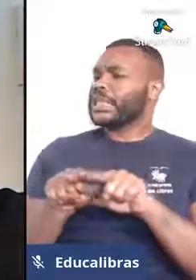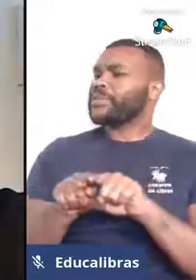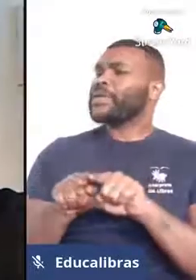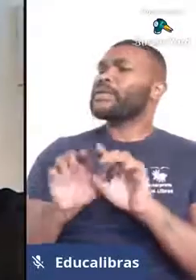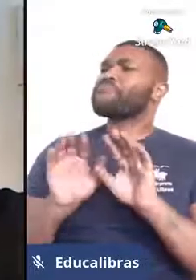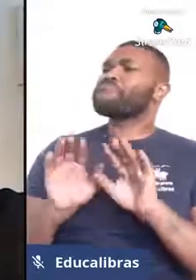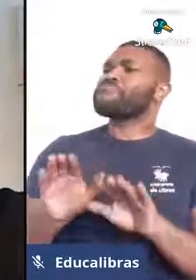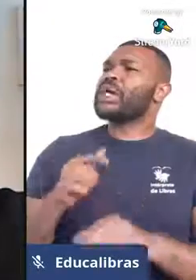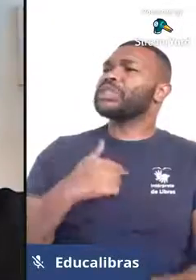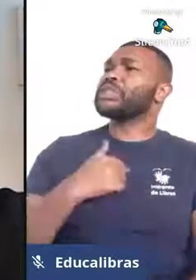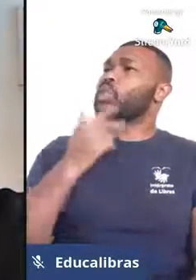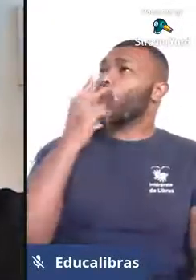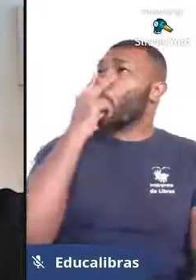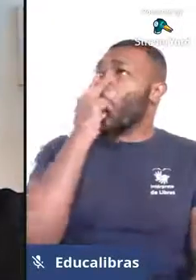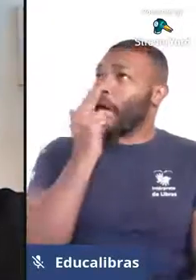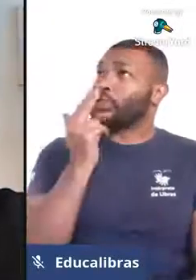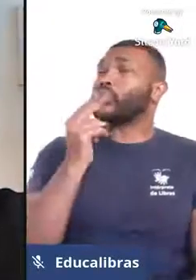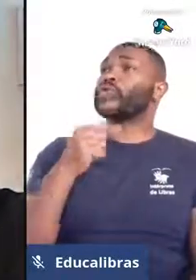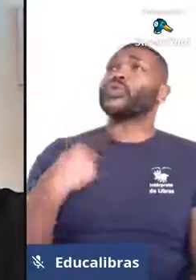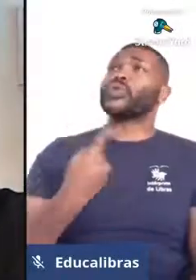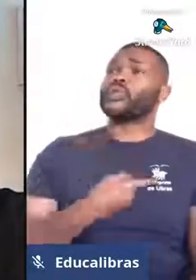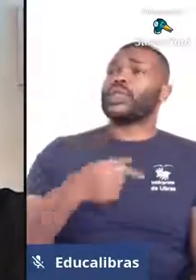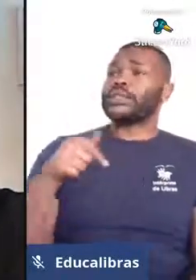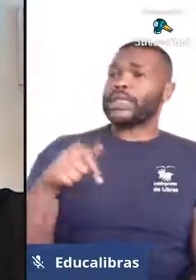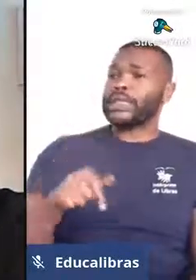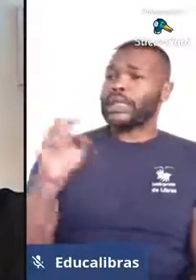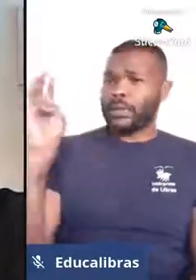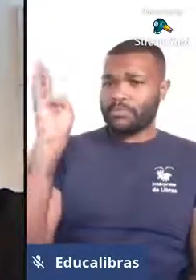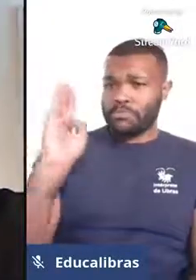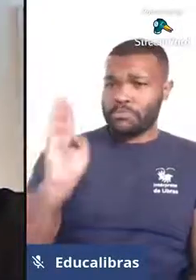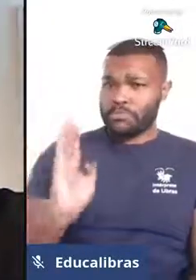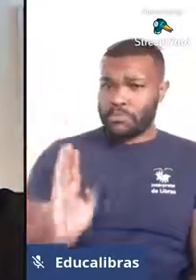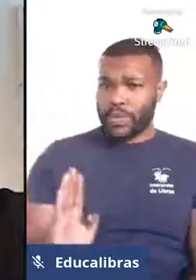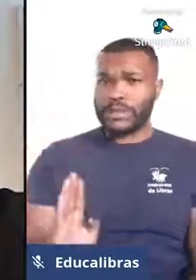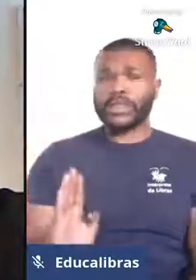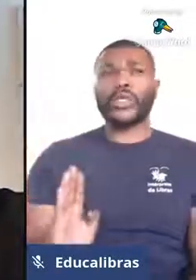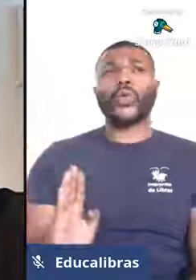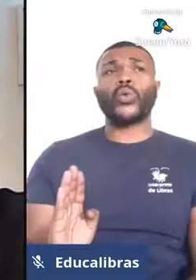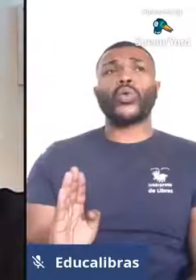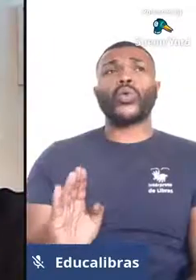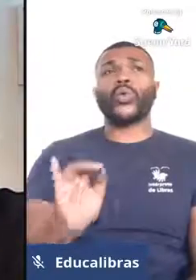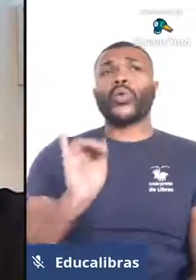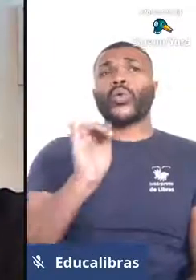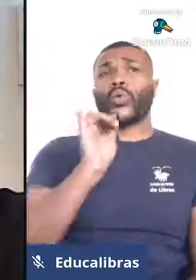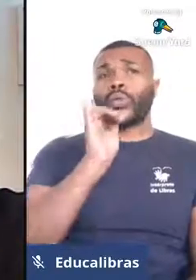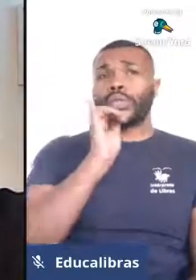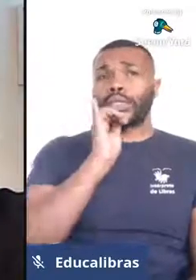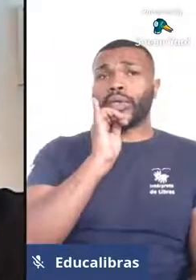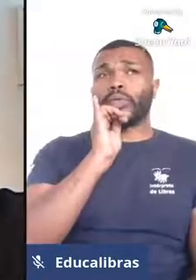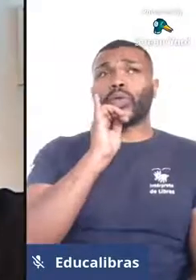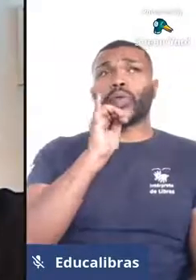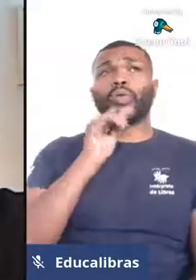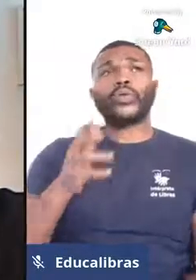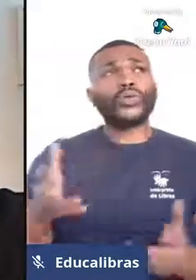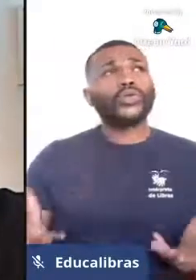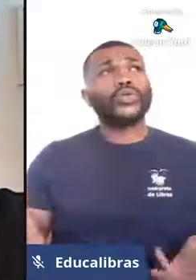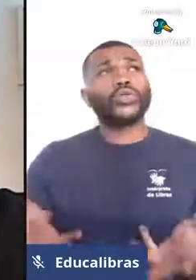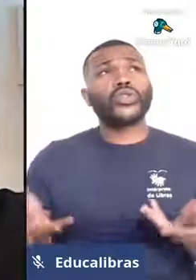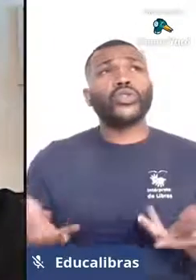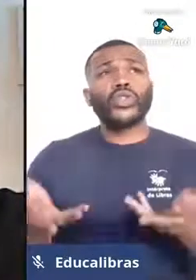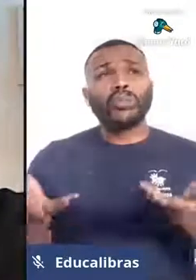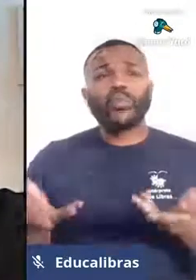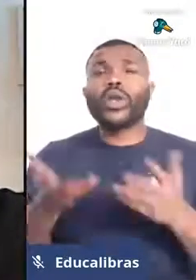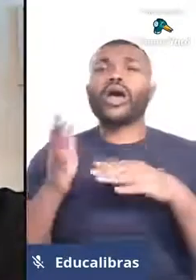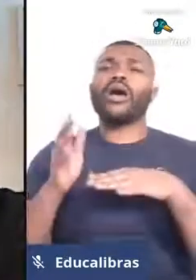acho que nós ainda estamos na época de, além de estimular,